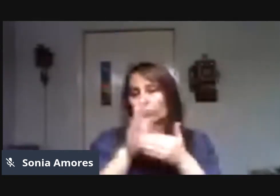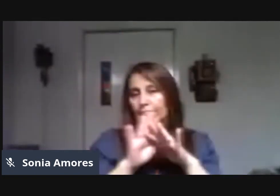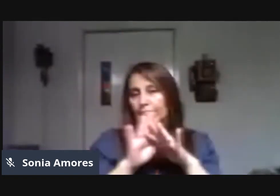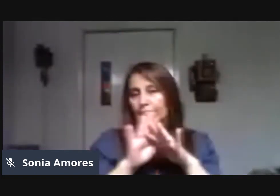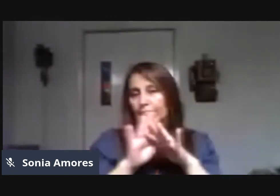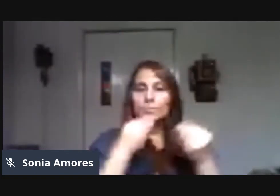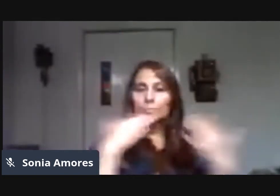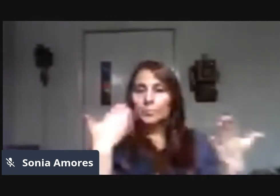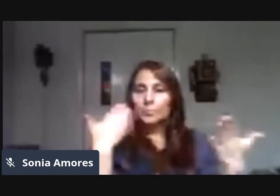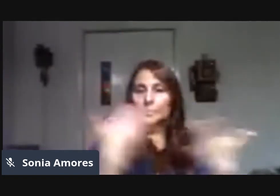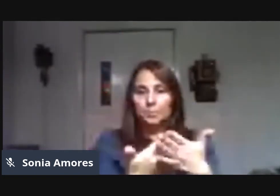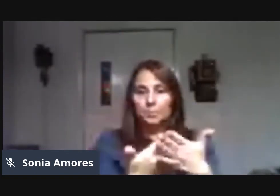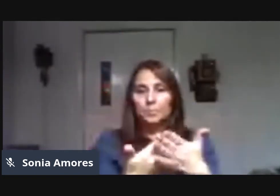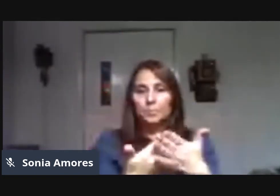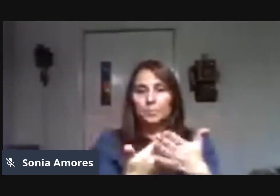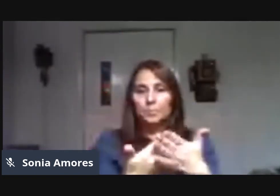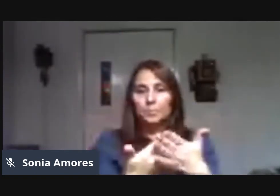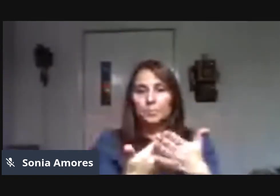gracias.